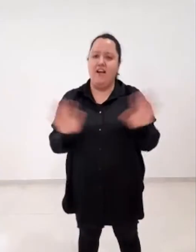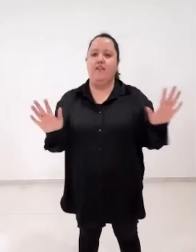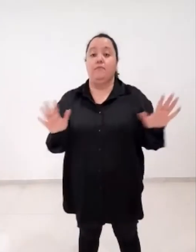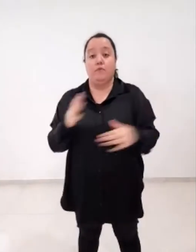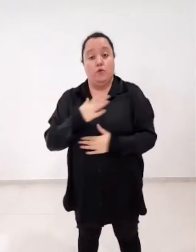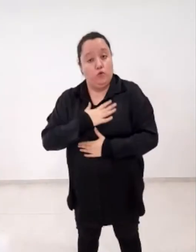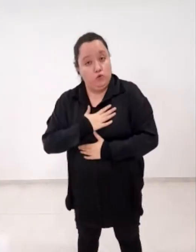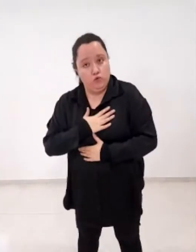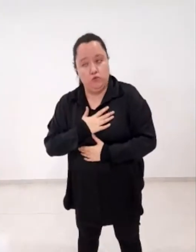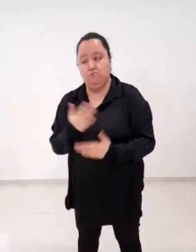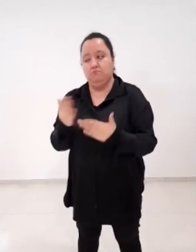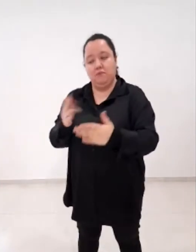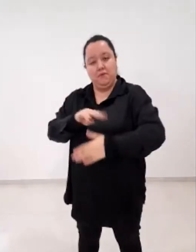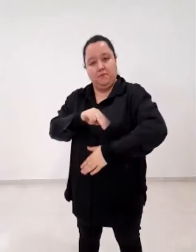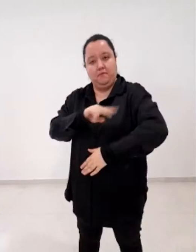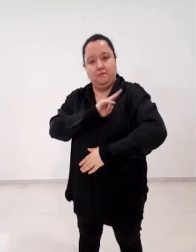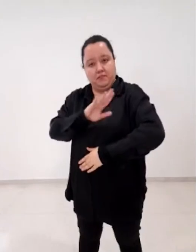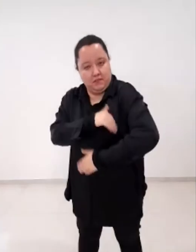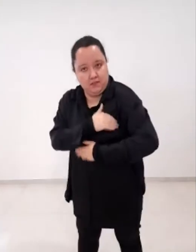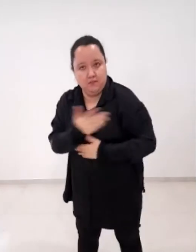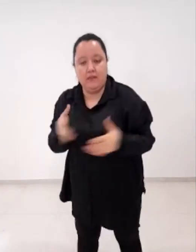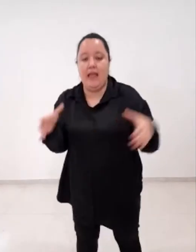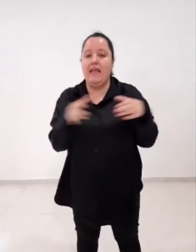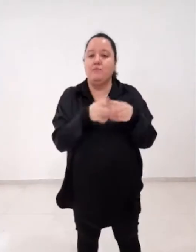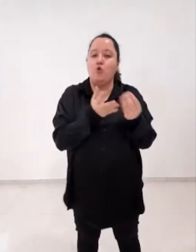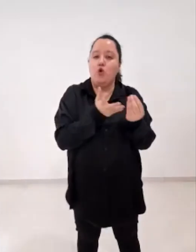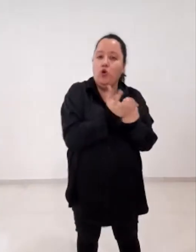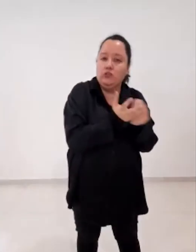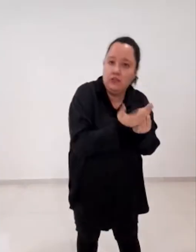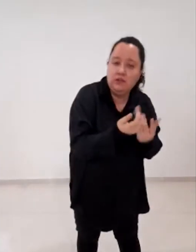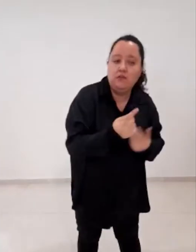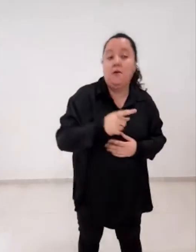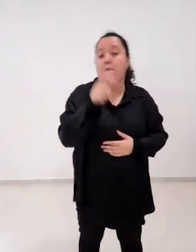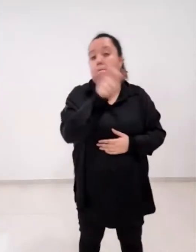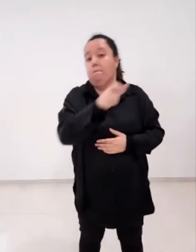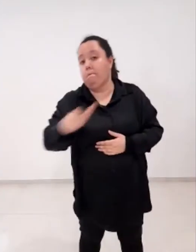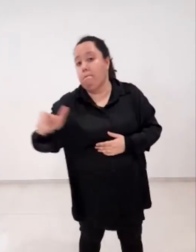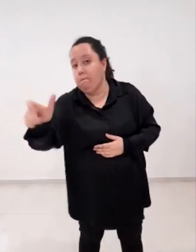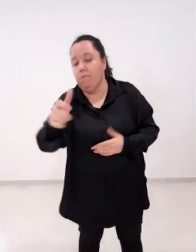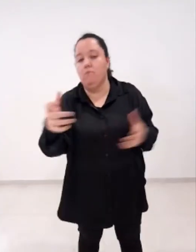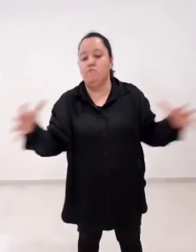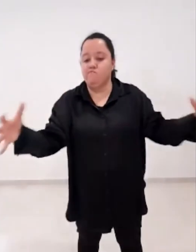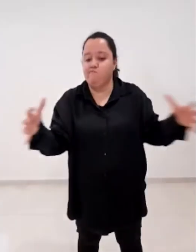y los demás libros